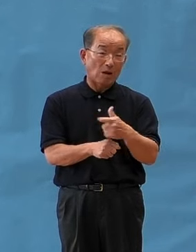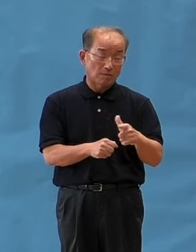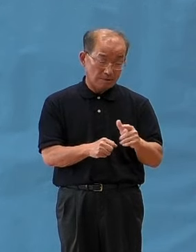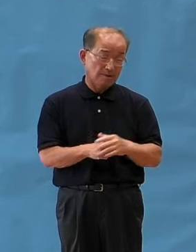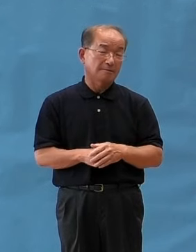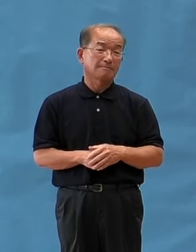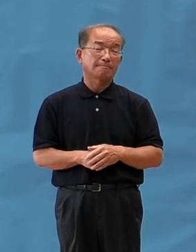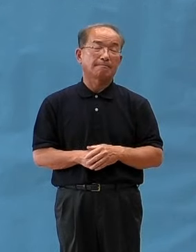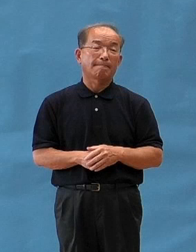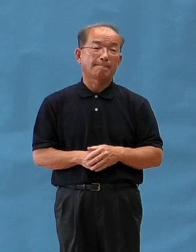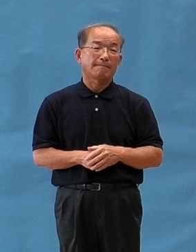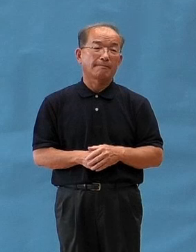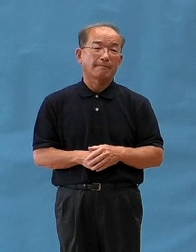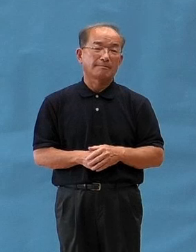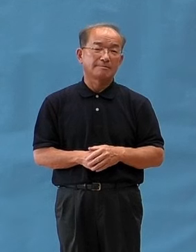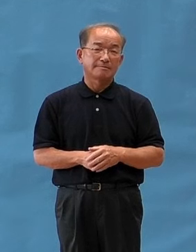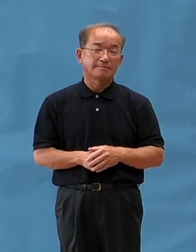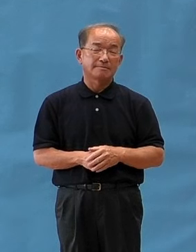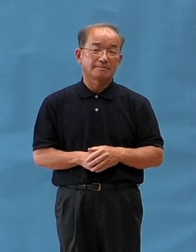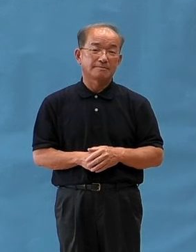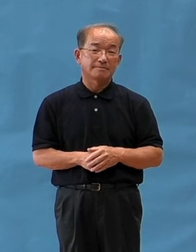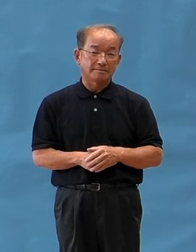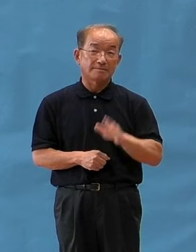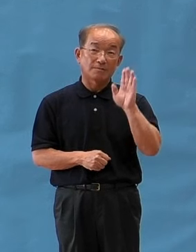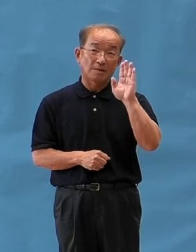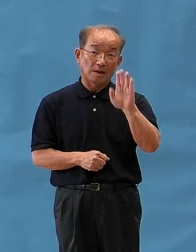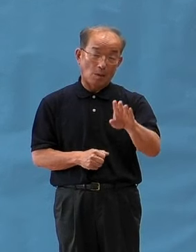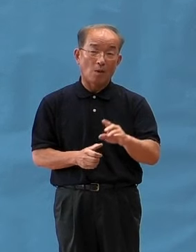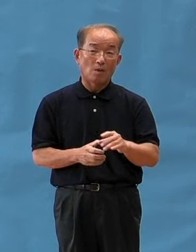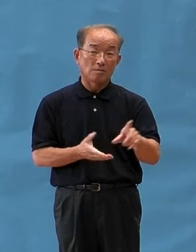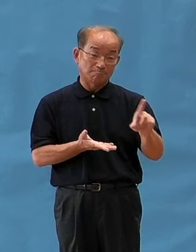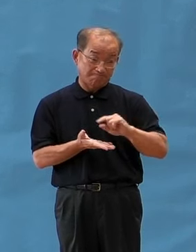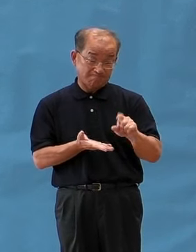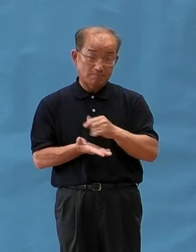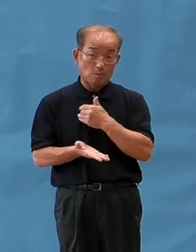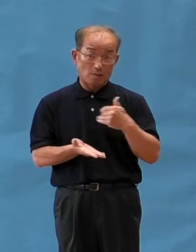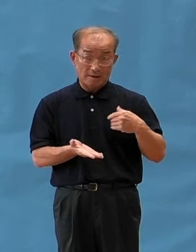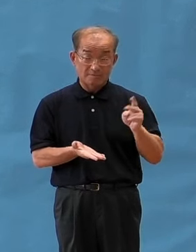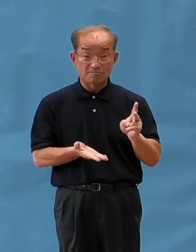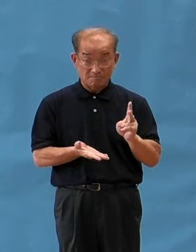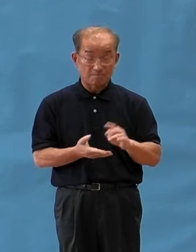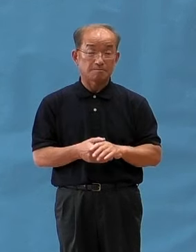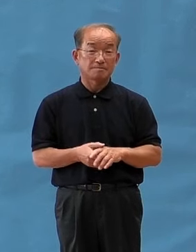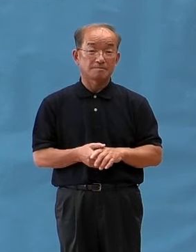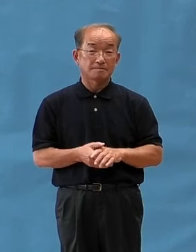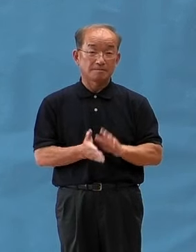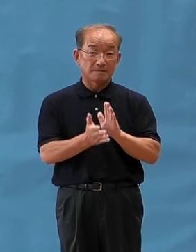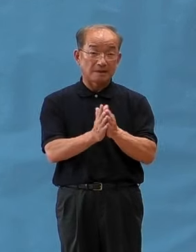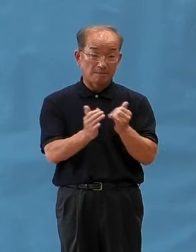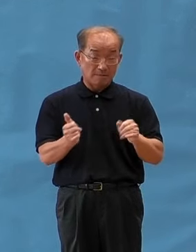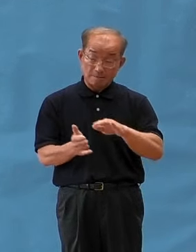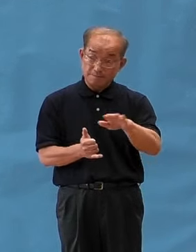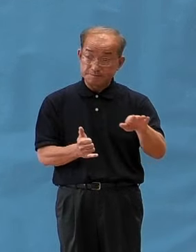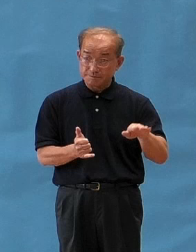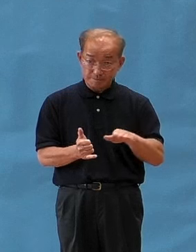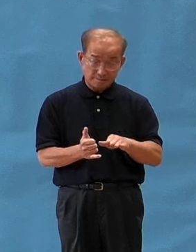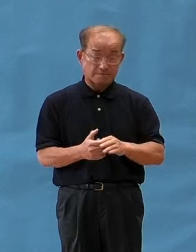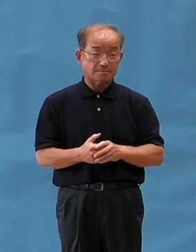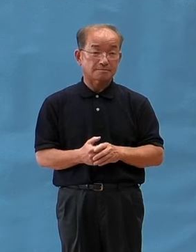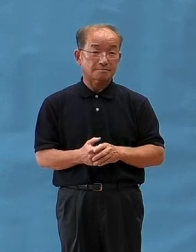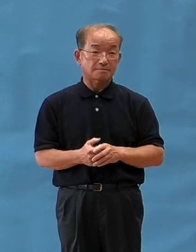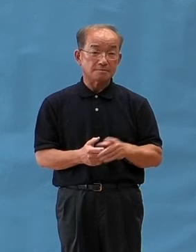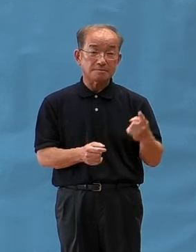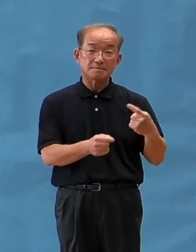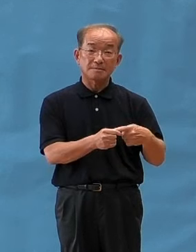して引き続き扱ってもらえれば、県内の県民の皆さんの市畑